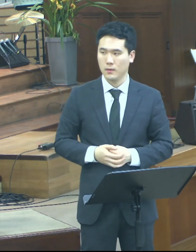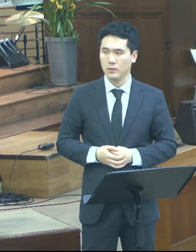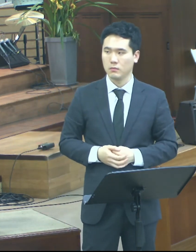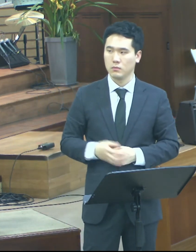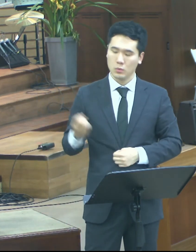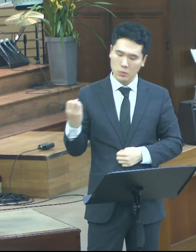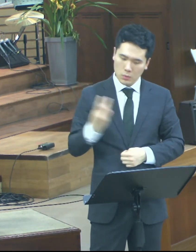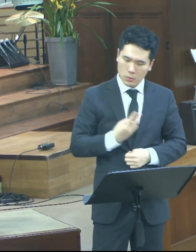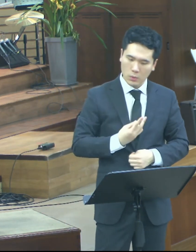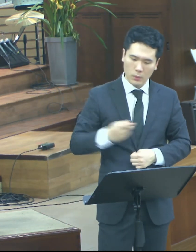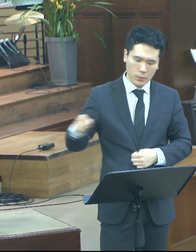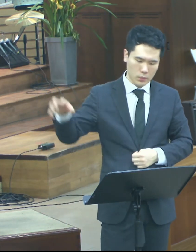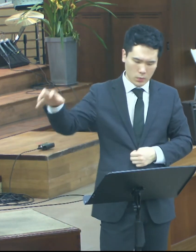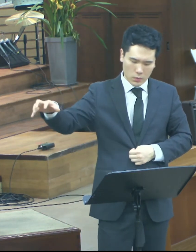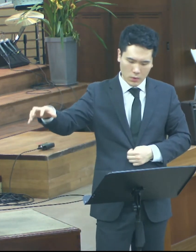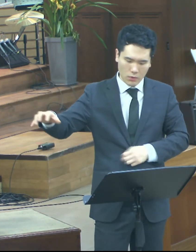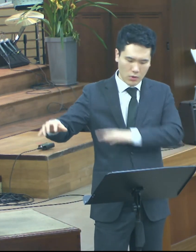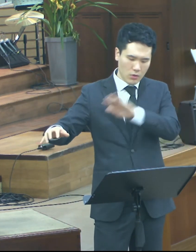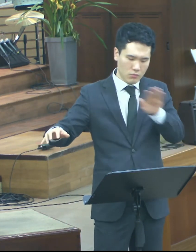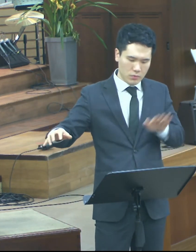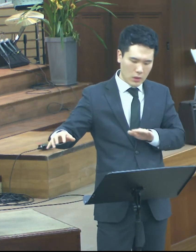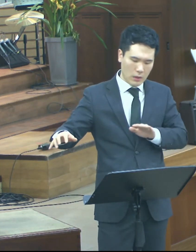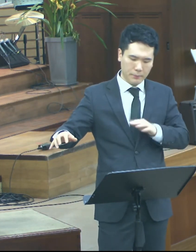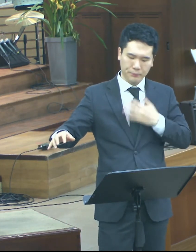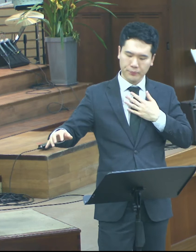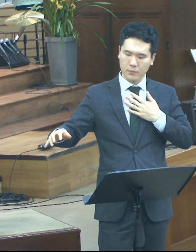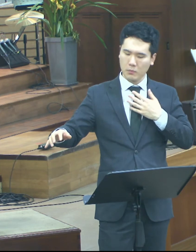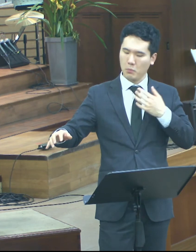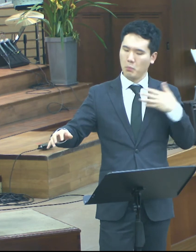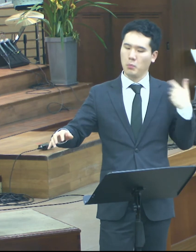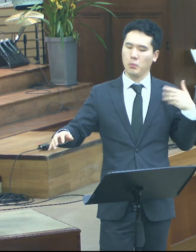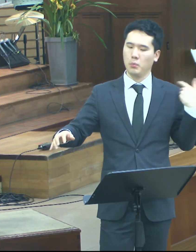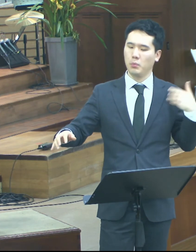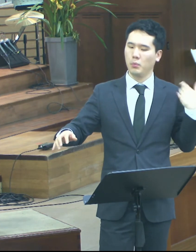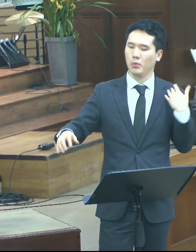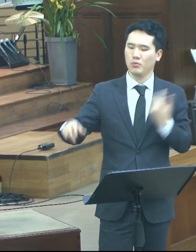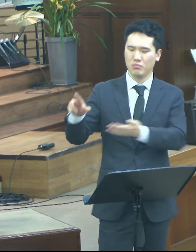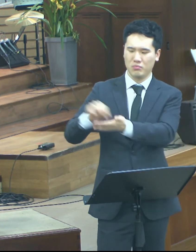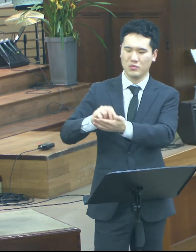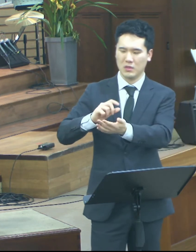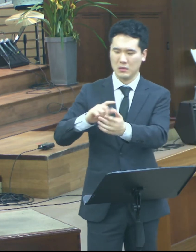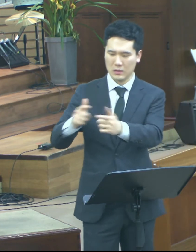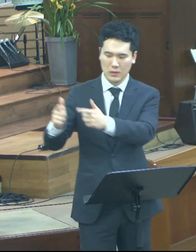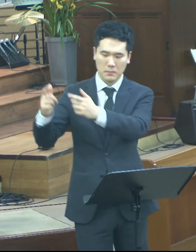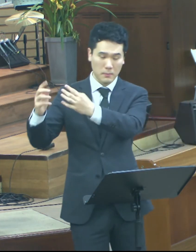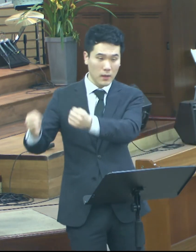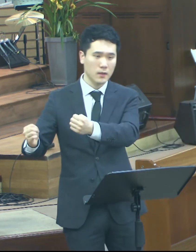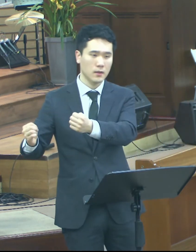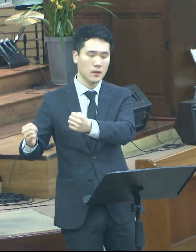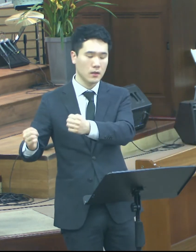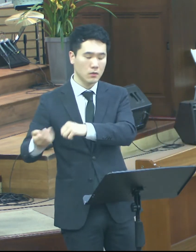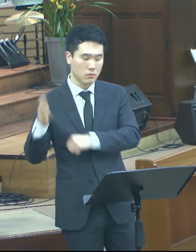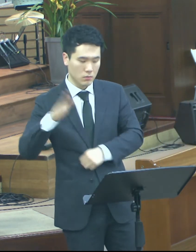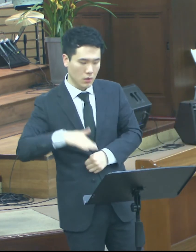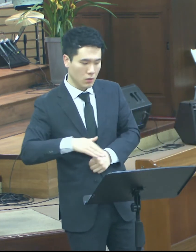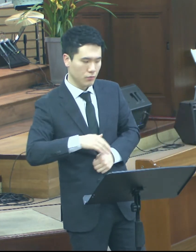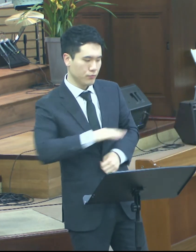하여튼 우리가 보지 못한 문제들이 굉장히 많이 있다는 걸 발견했는데, 근데 한국은 비가 안 와가지고 막